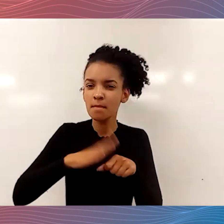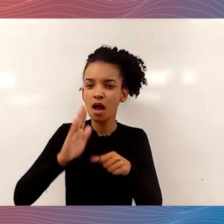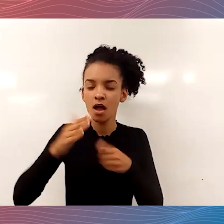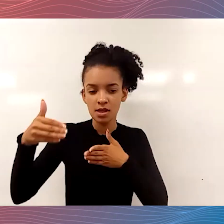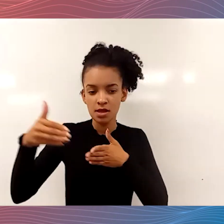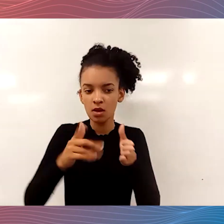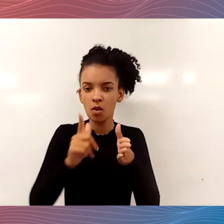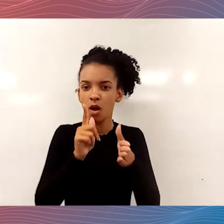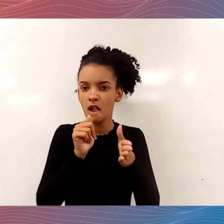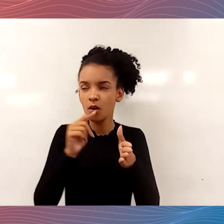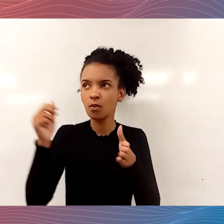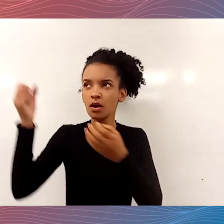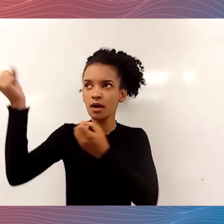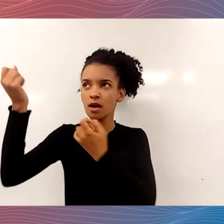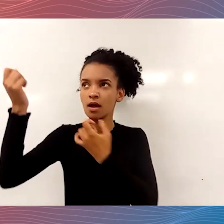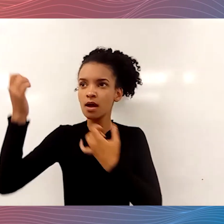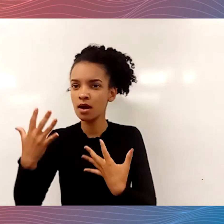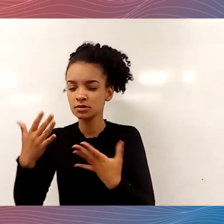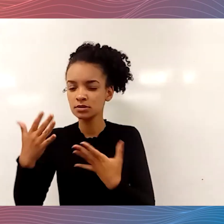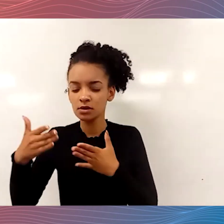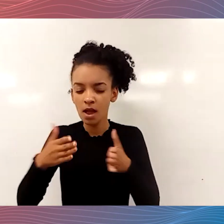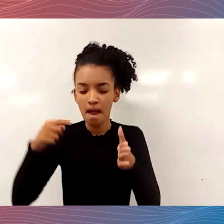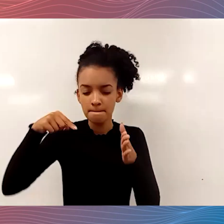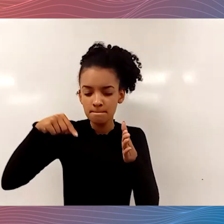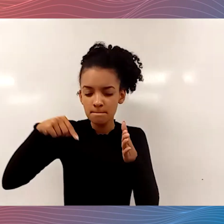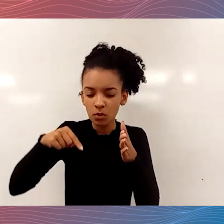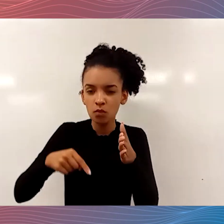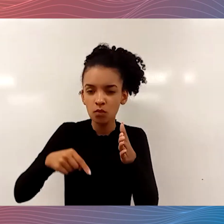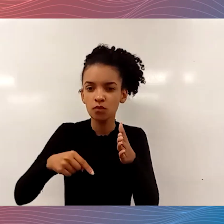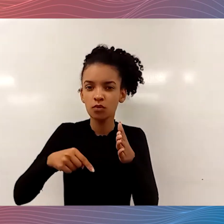outra direção do fluir do Espírito.